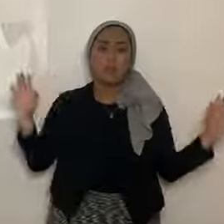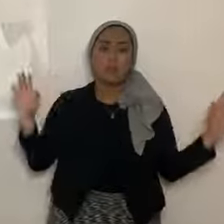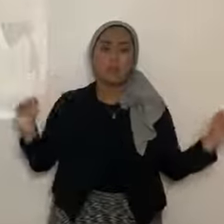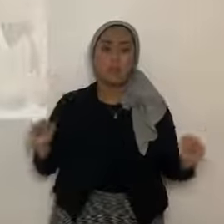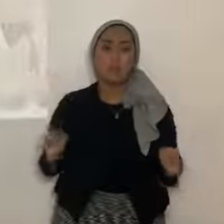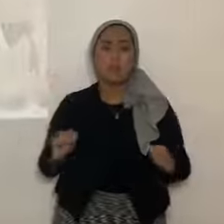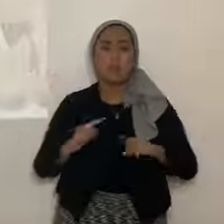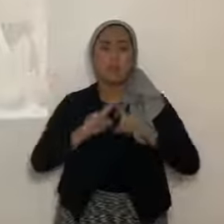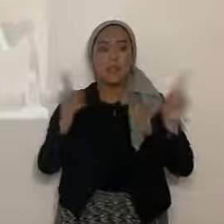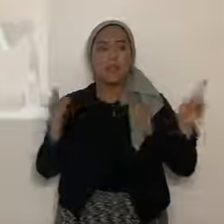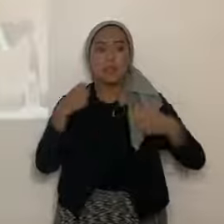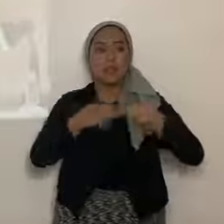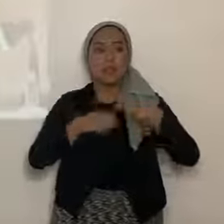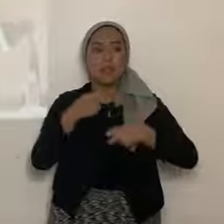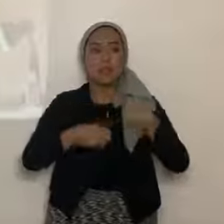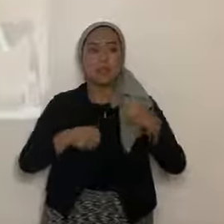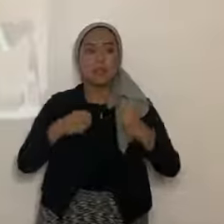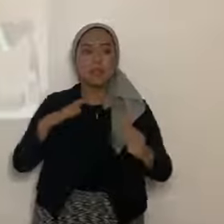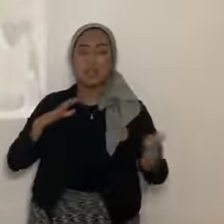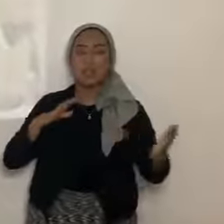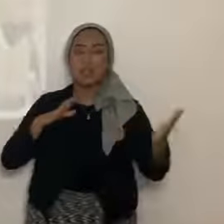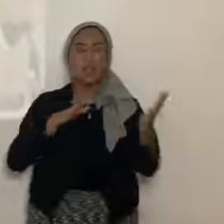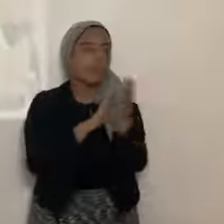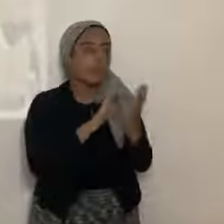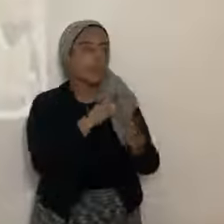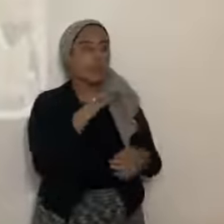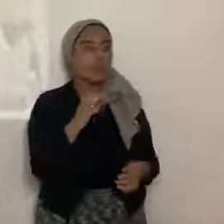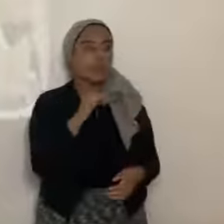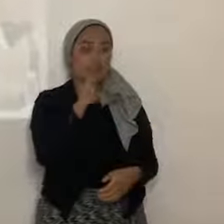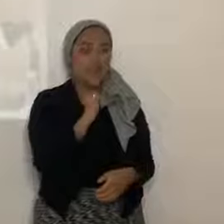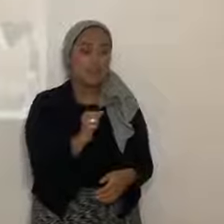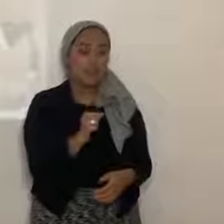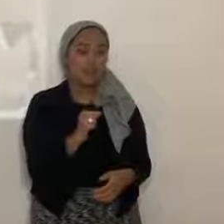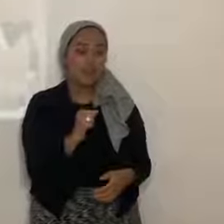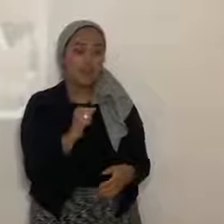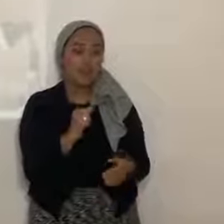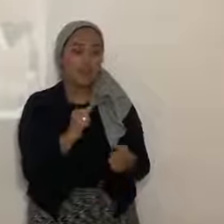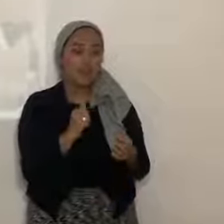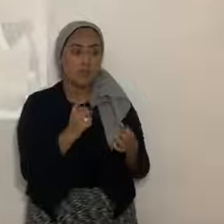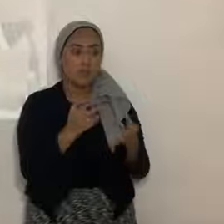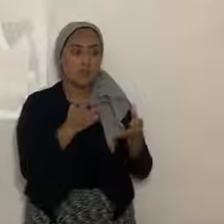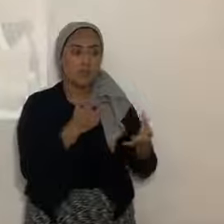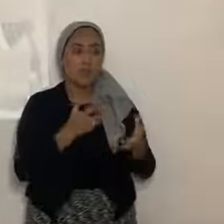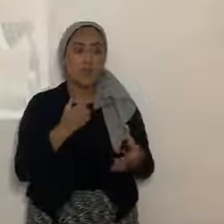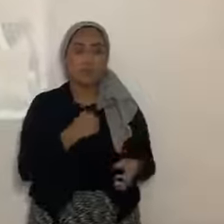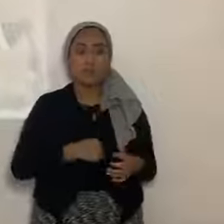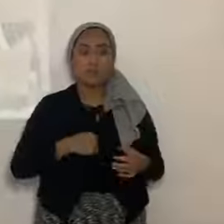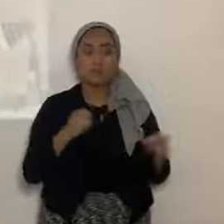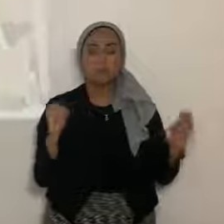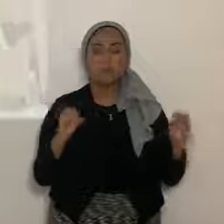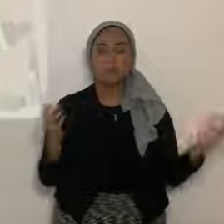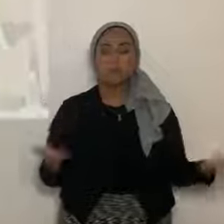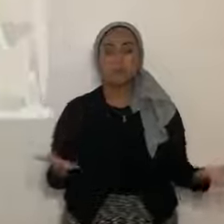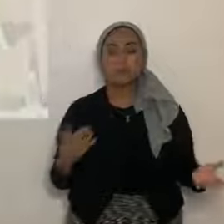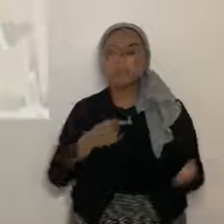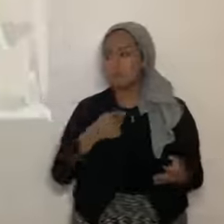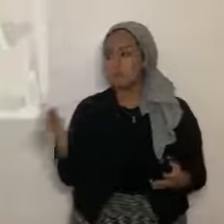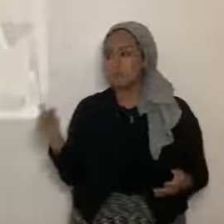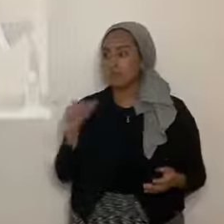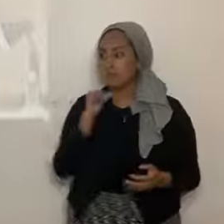Pero el problema es que se acercaba y ni siquiera querían arrepentirse. Ni siquiera querían